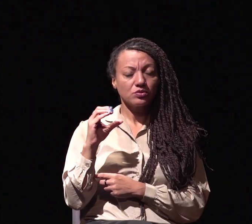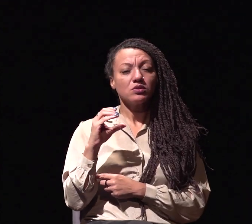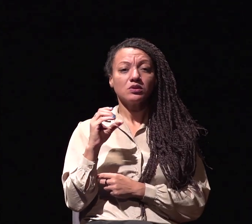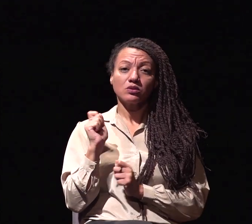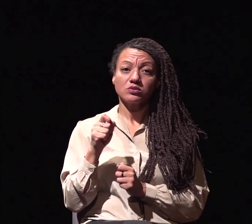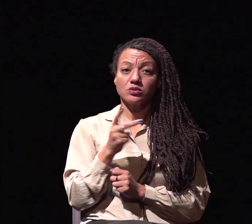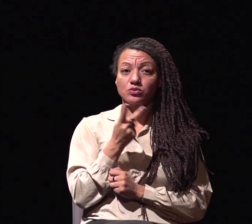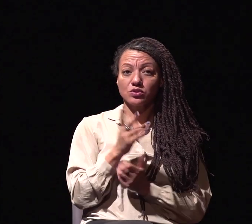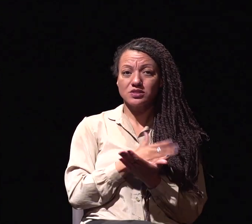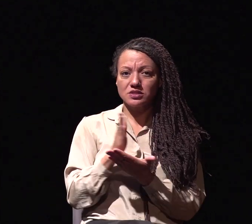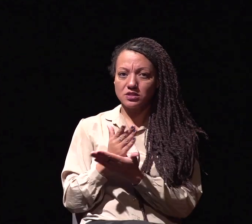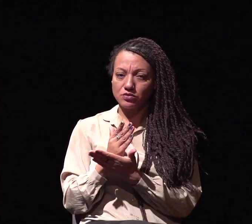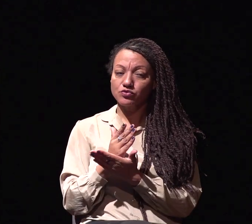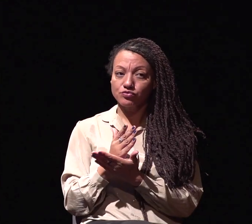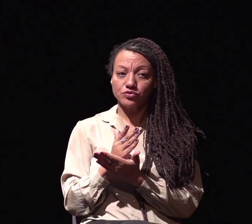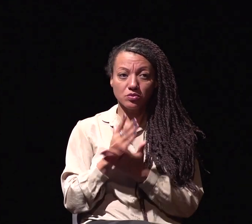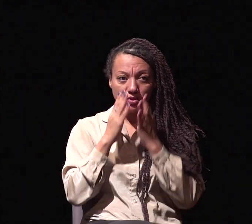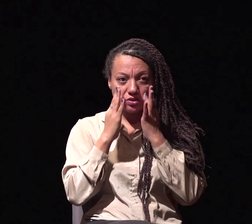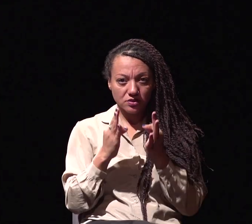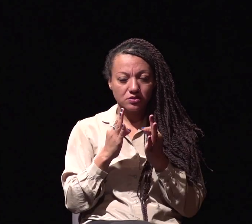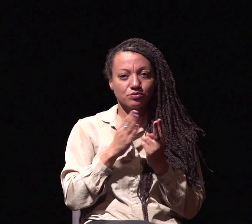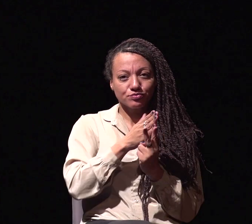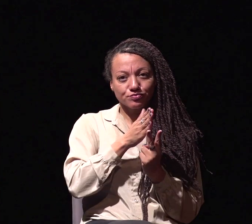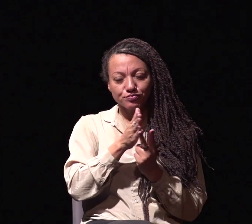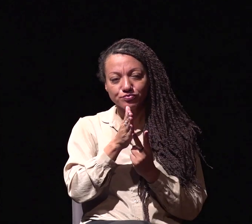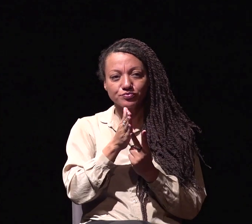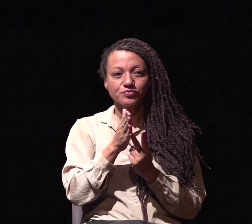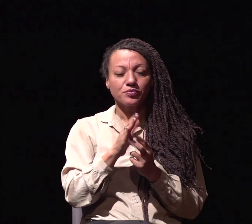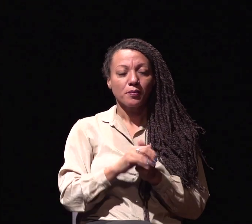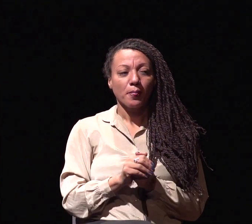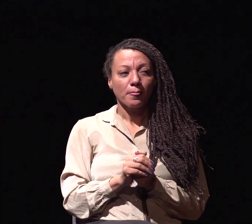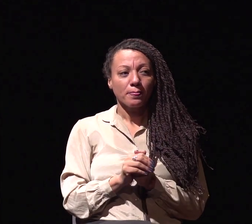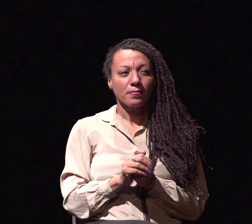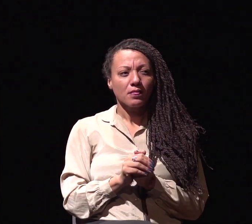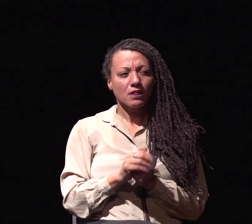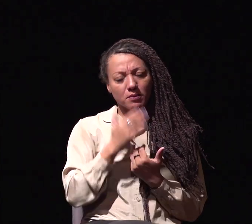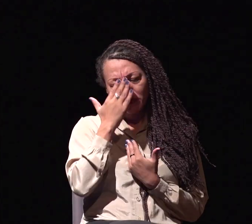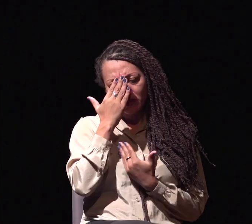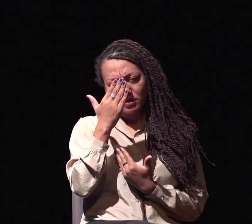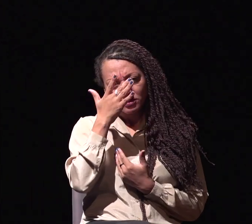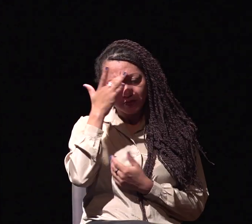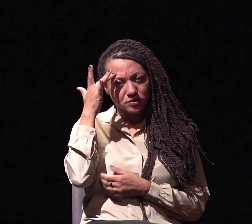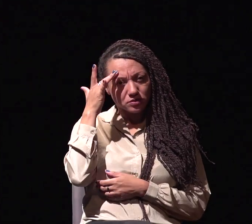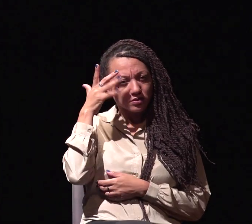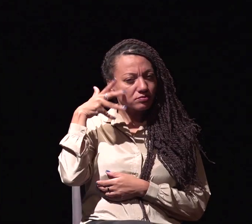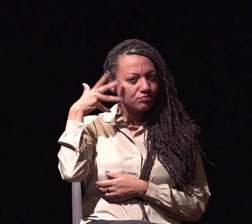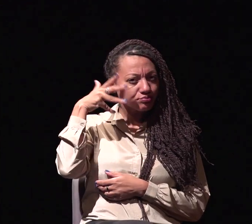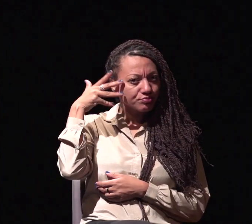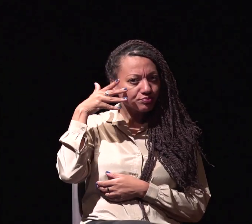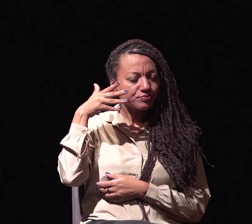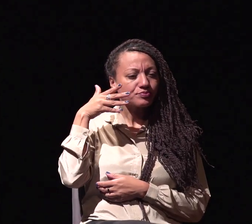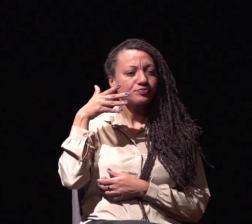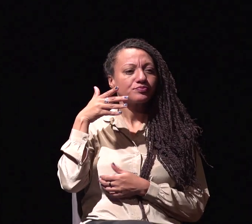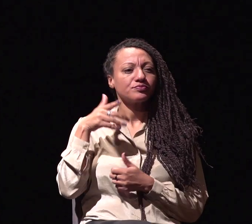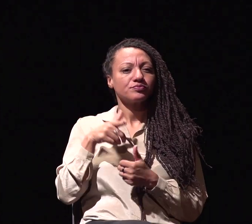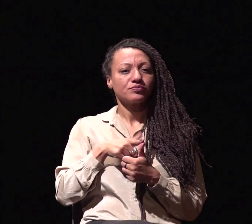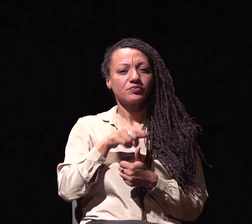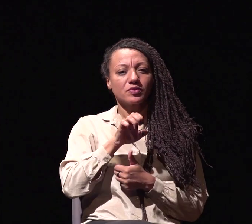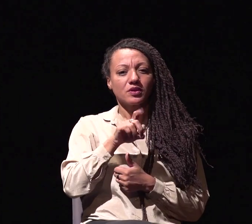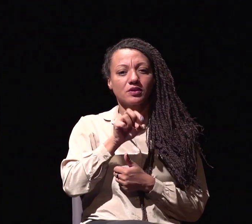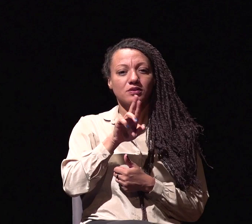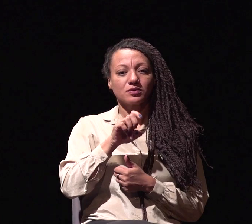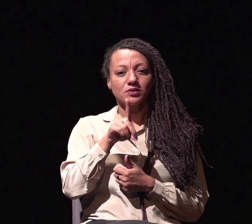confusão. Um agradecimento especial também aos demais participantes do seminário de hoje, o Barry Bergdahl,